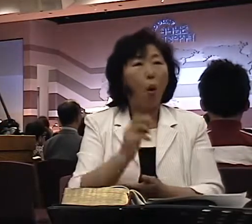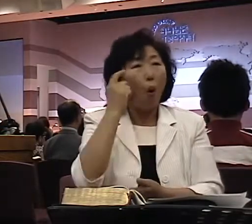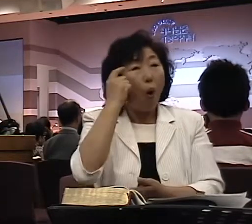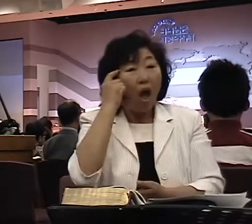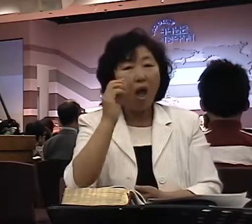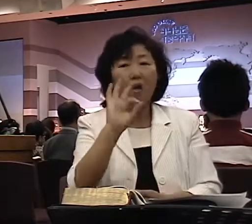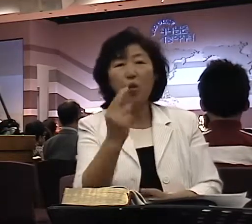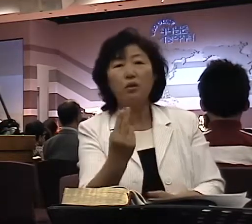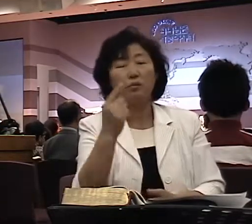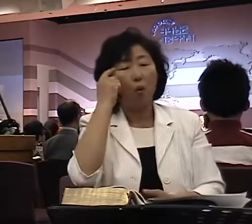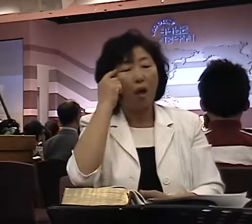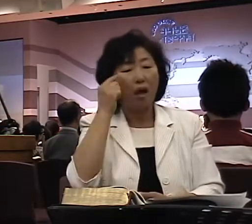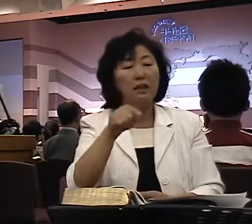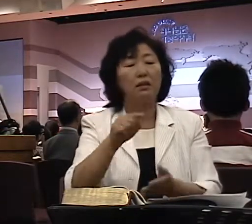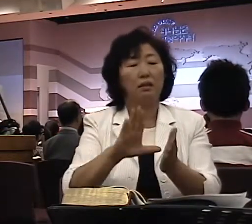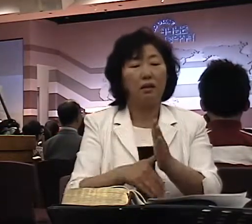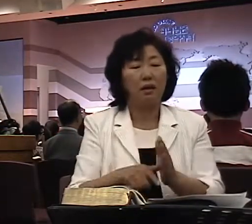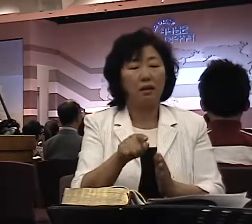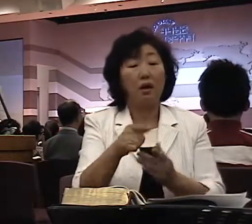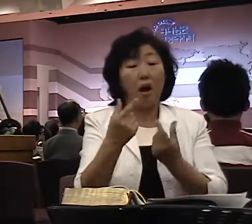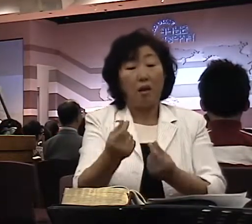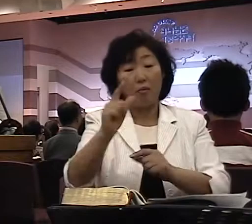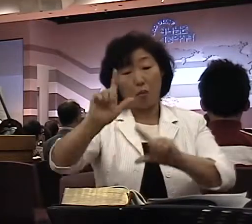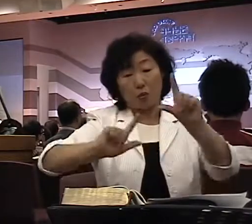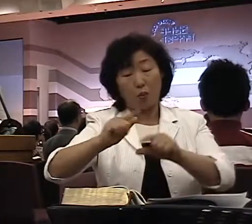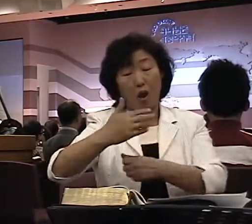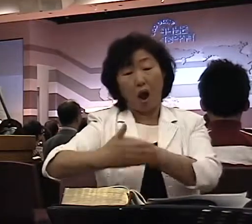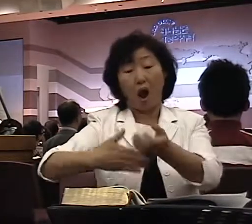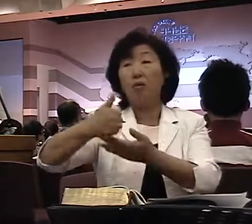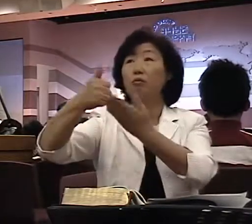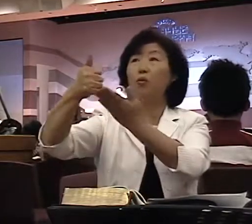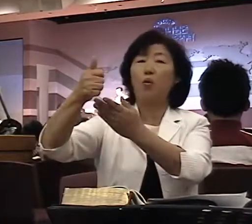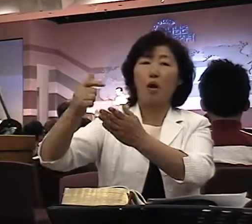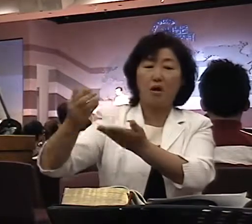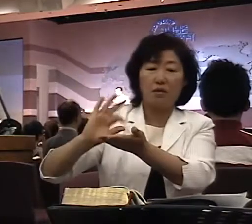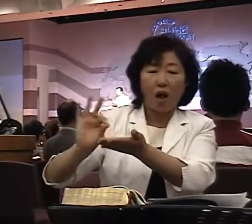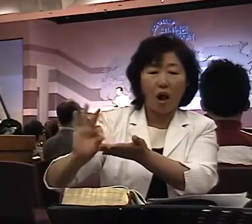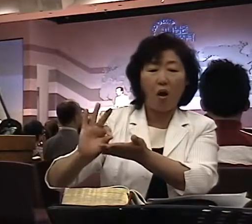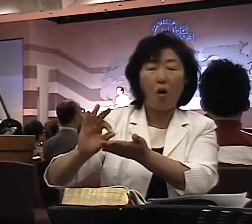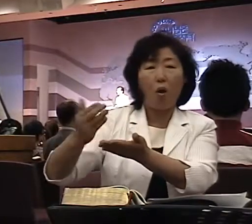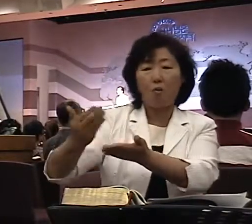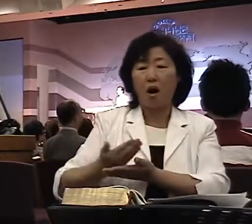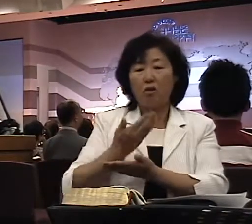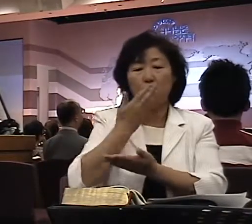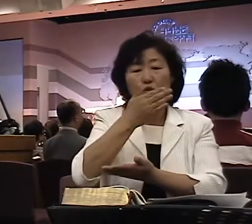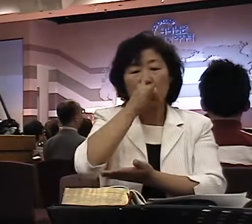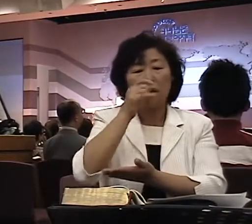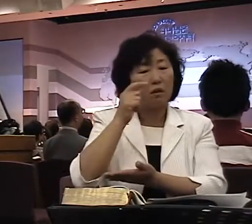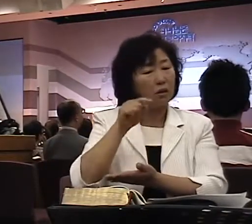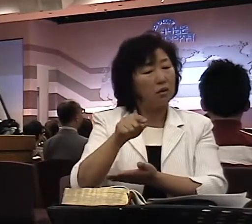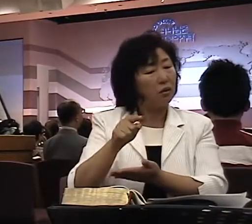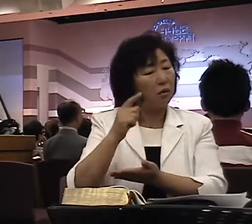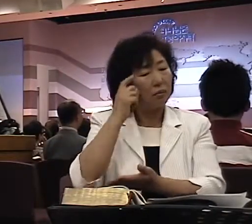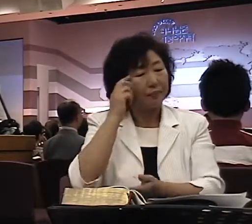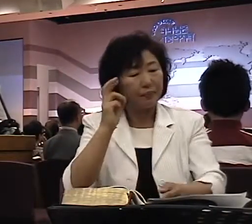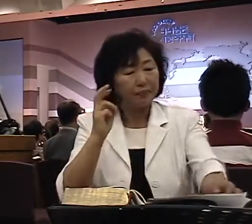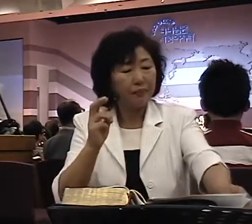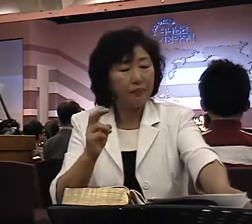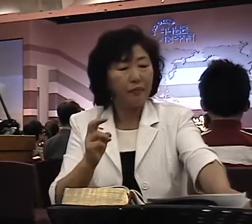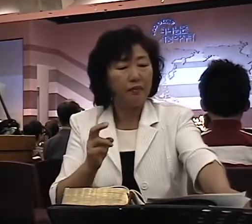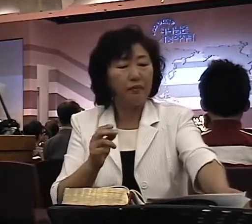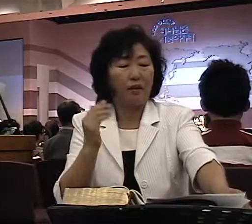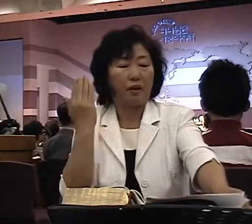왜 요셉이 이때에 이러한 모습으로 하나님께 사용을 받을 수 있었던 것입니다. 그 이유는